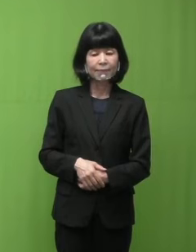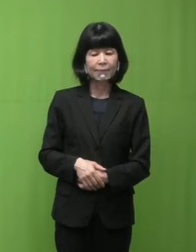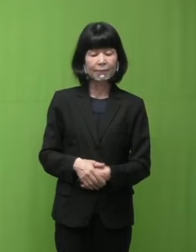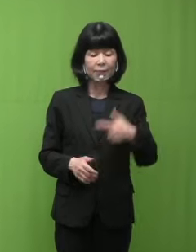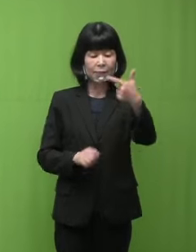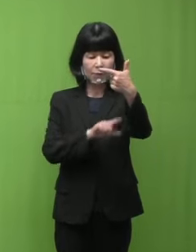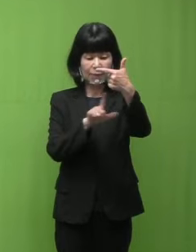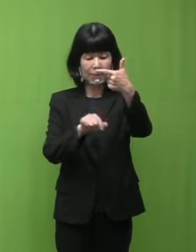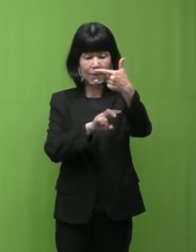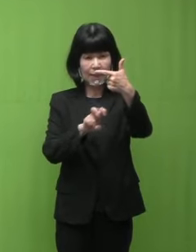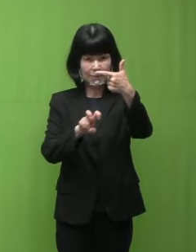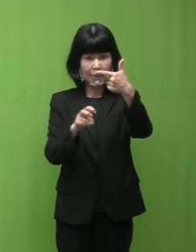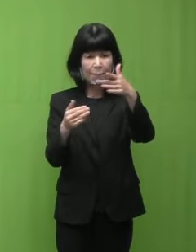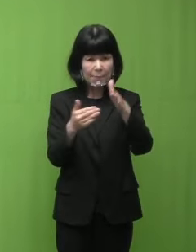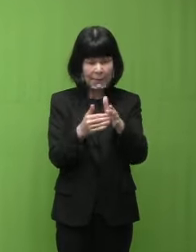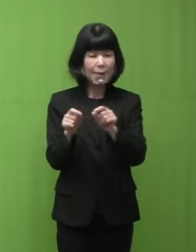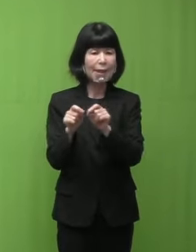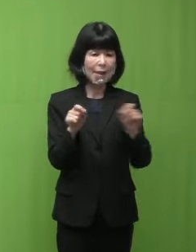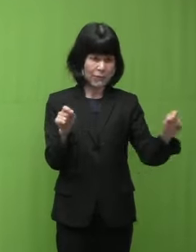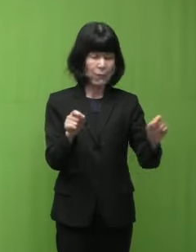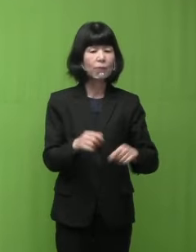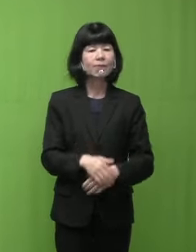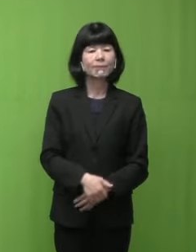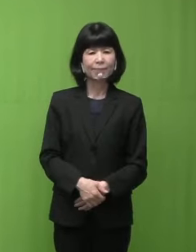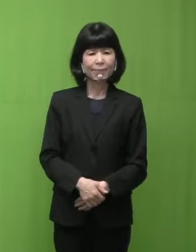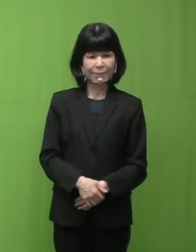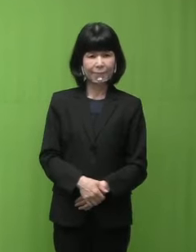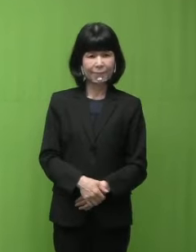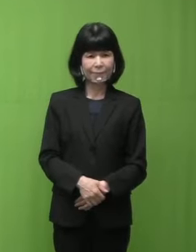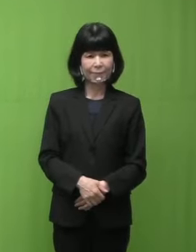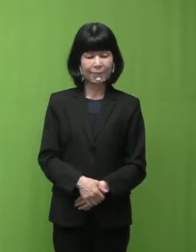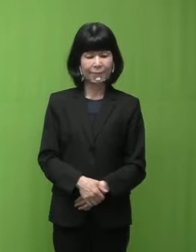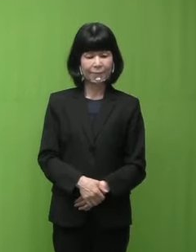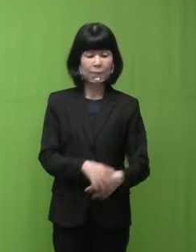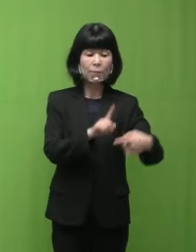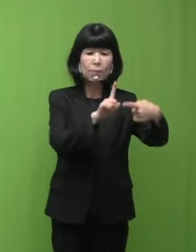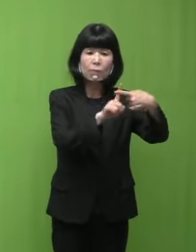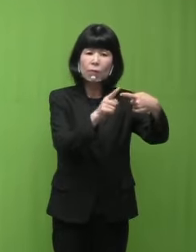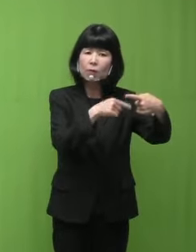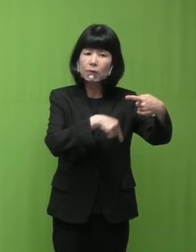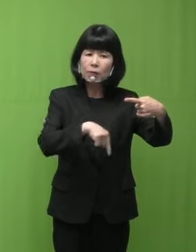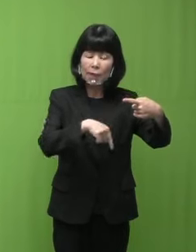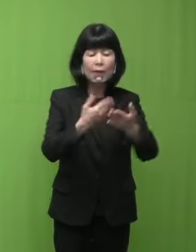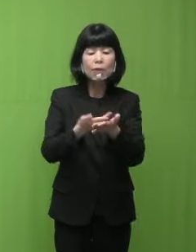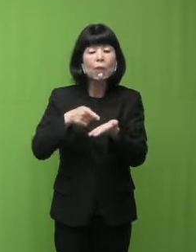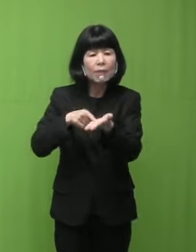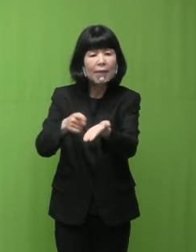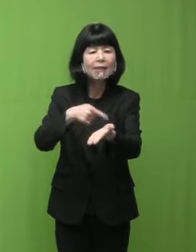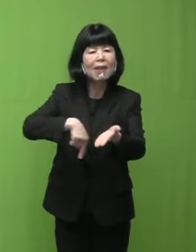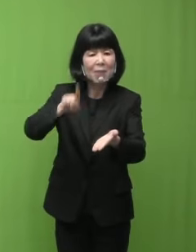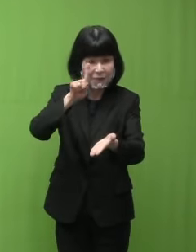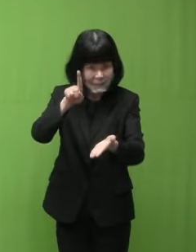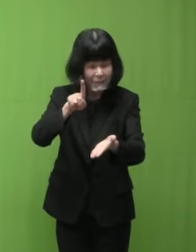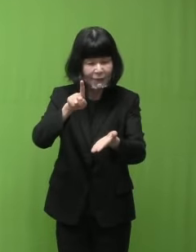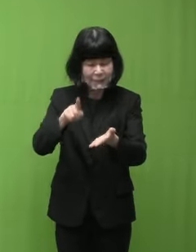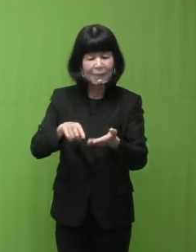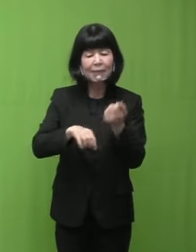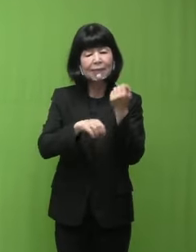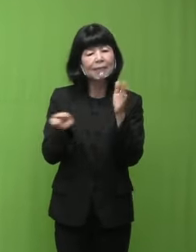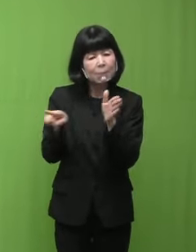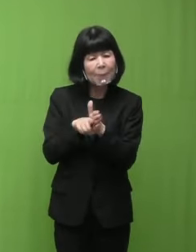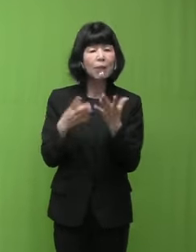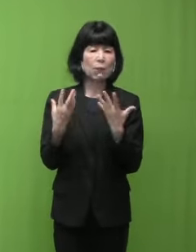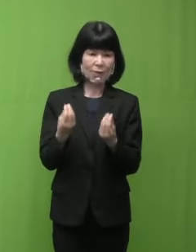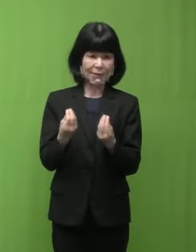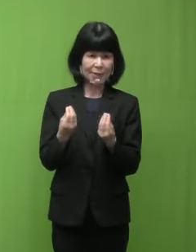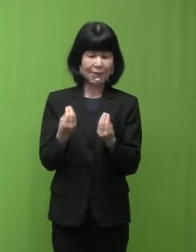日迄延長ということであります次お願いします要請の内容はあの基本的に言わまでと同じです